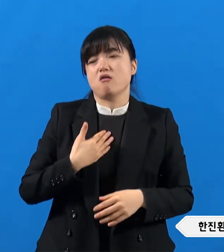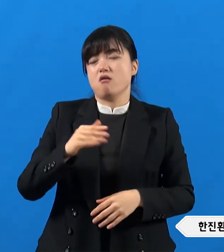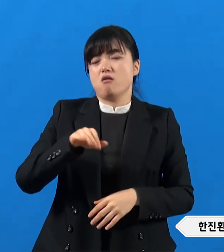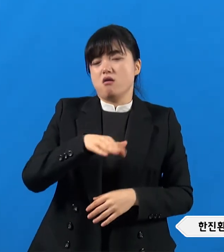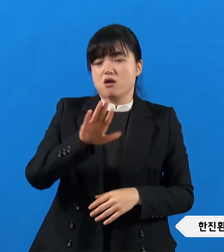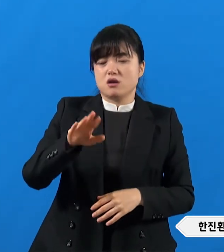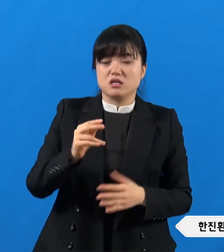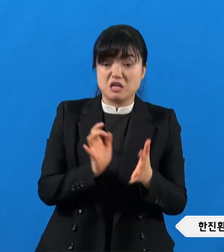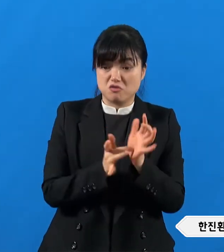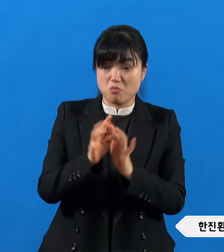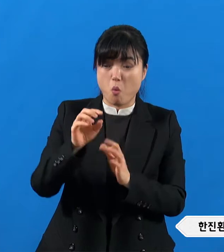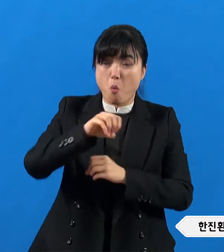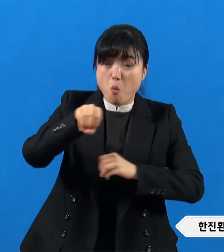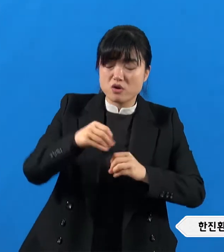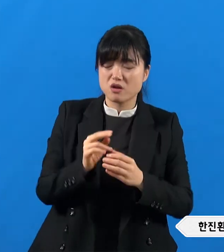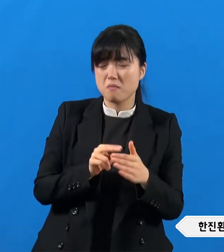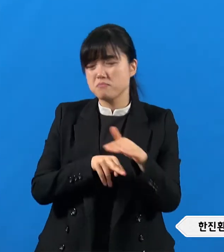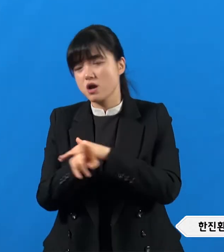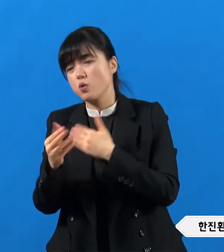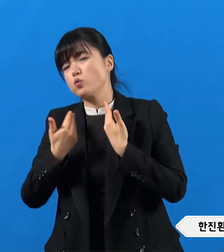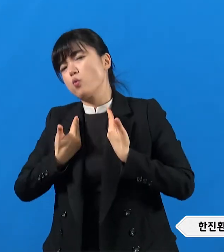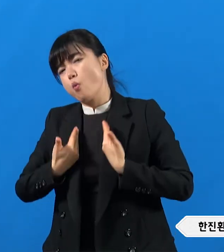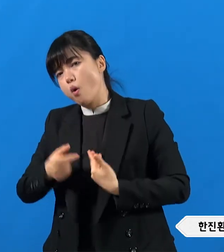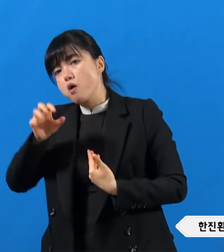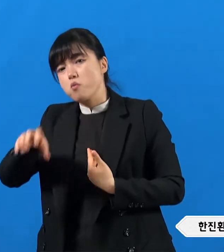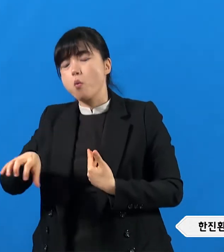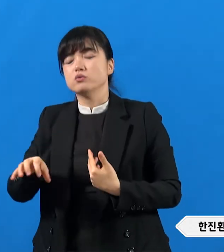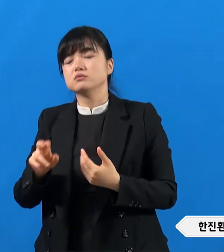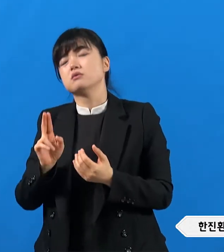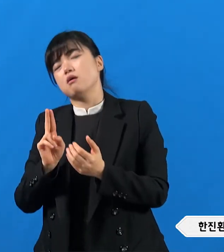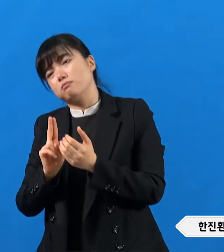그들을 피해서 한적한 곳으로 숨으셨습니다.